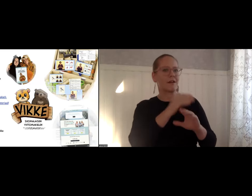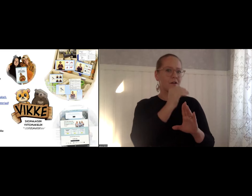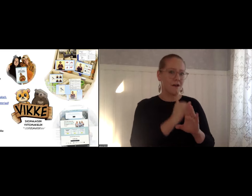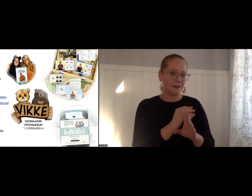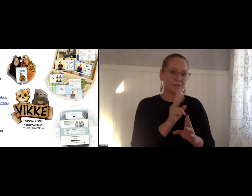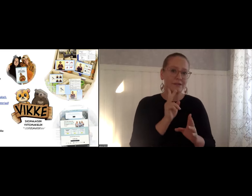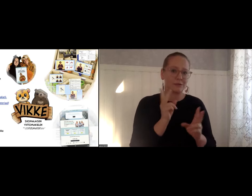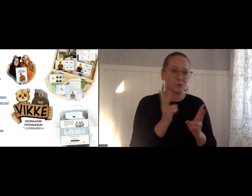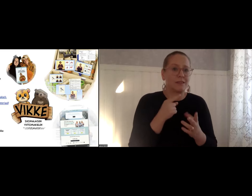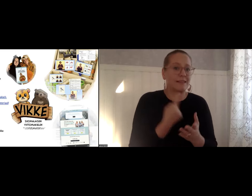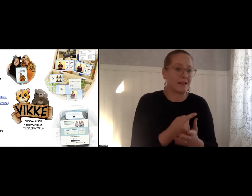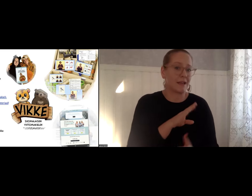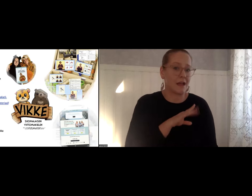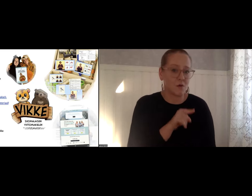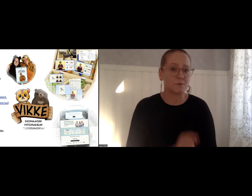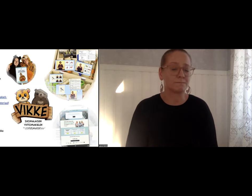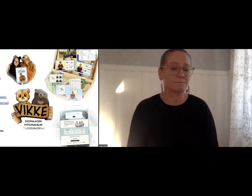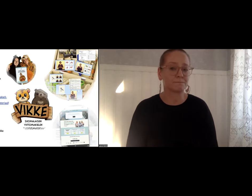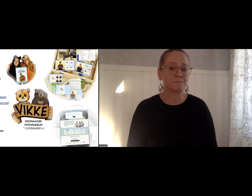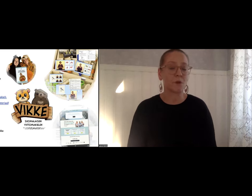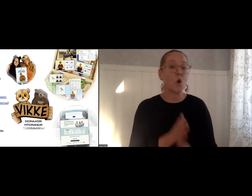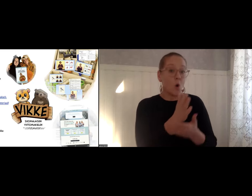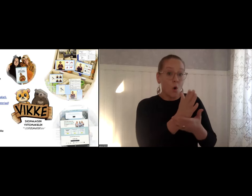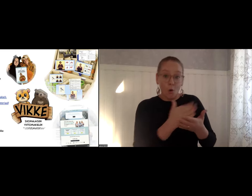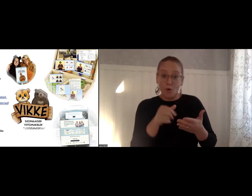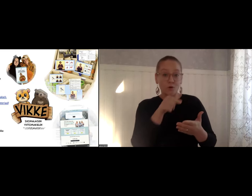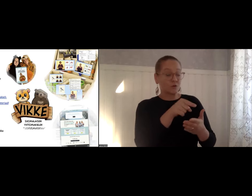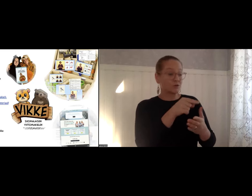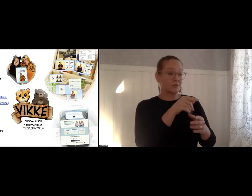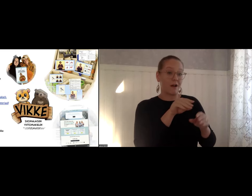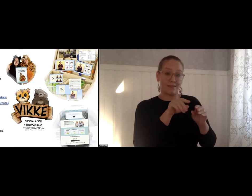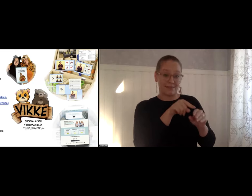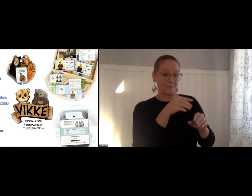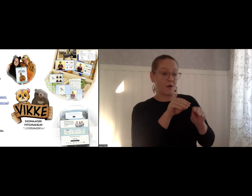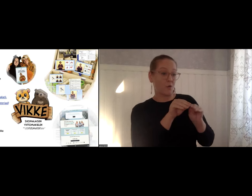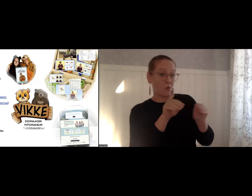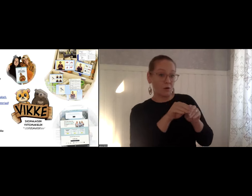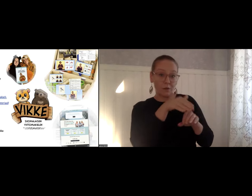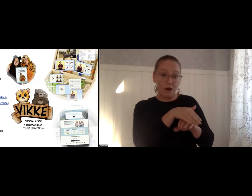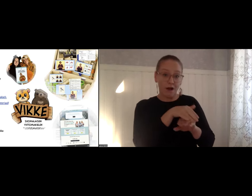tärkeää on arvioida lasten kielitaitoa.